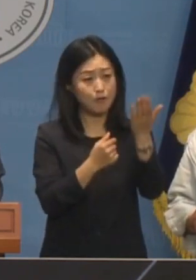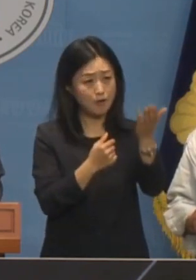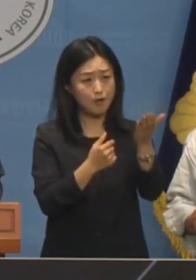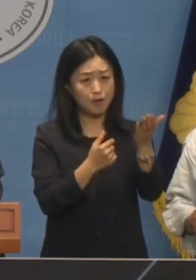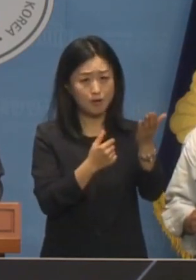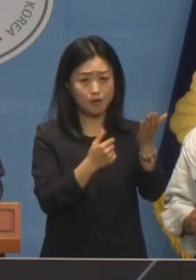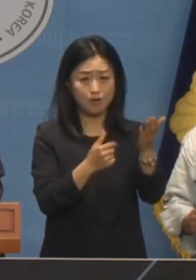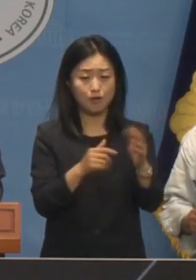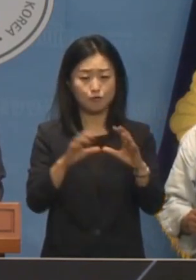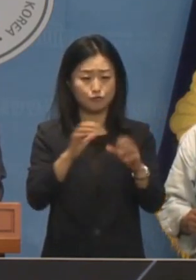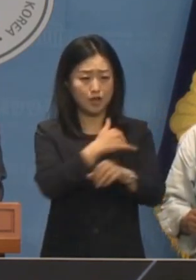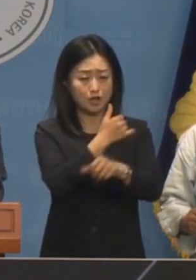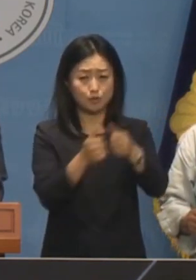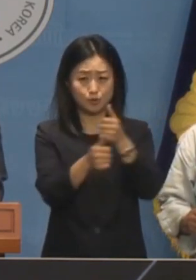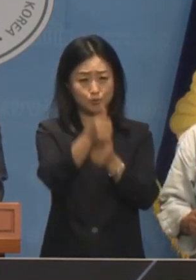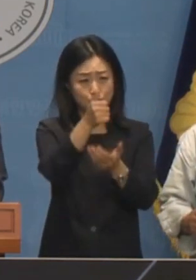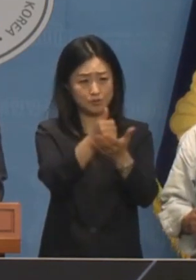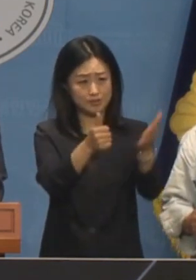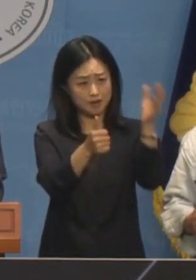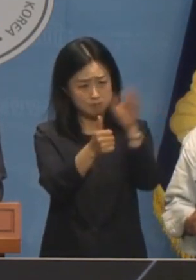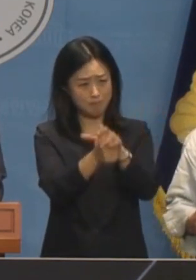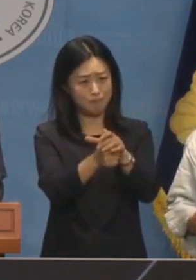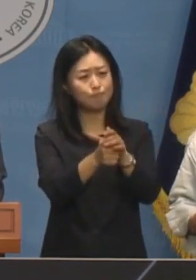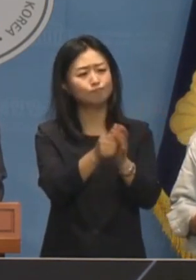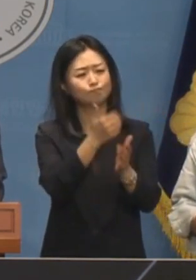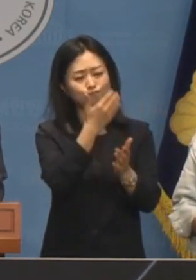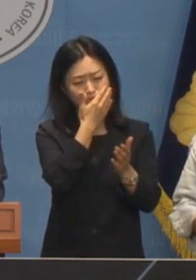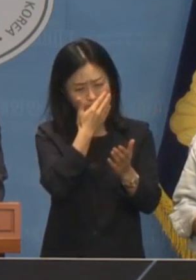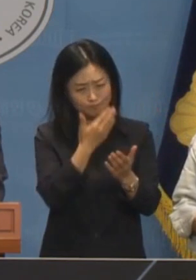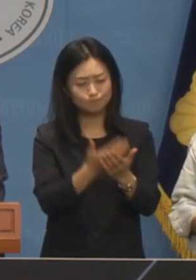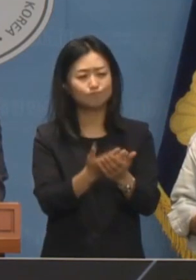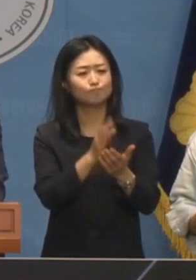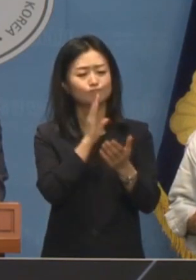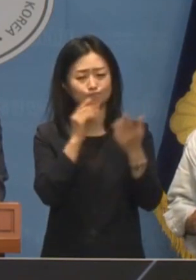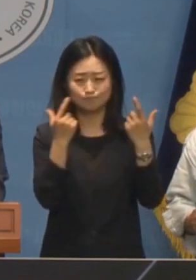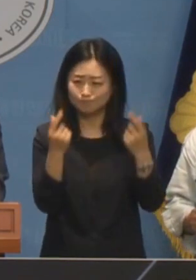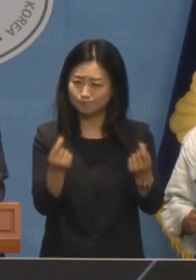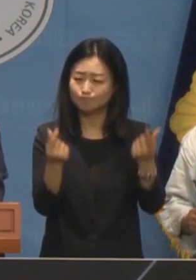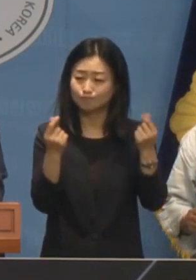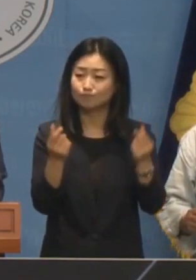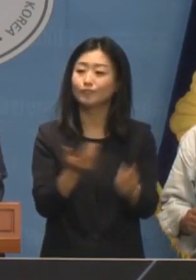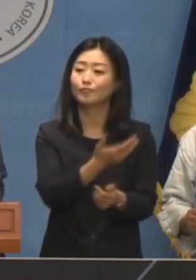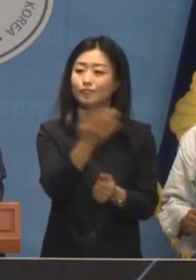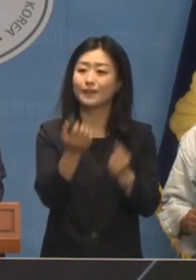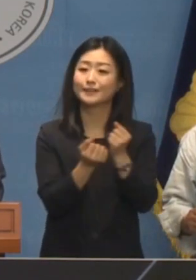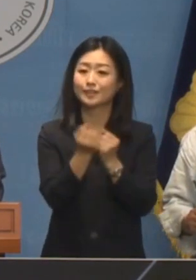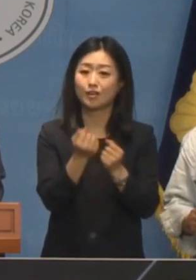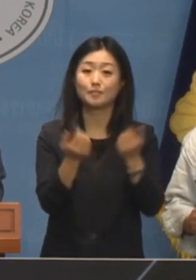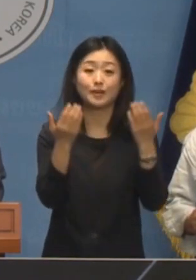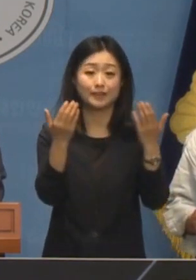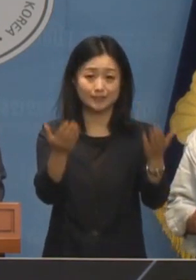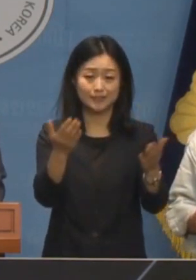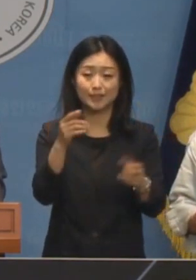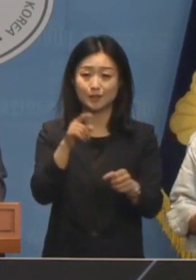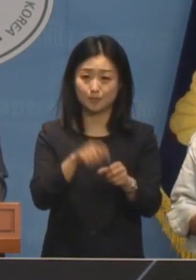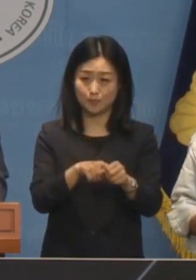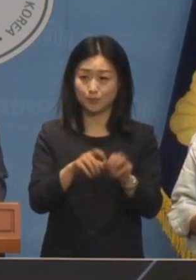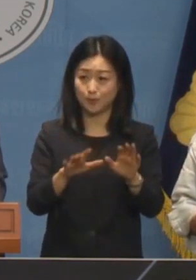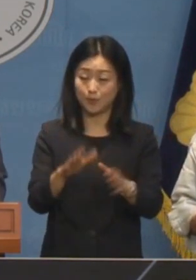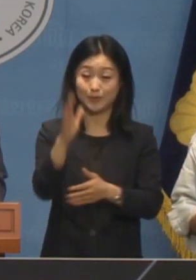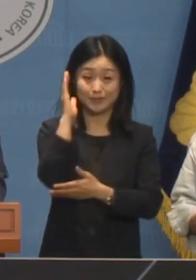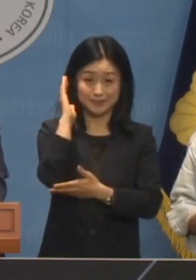중요한 자리에 적합한 인물인지를 국민들에게 알리고자 오늘